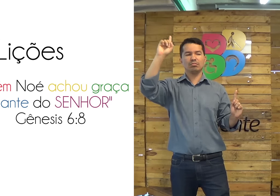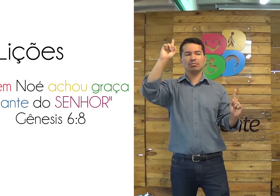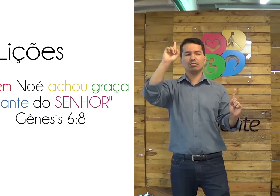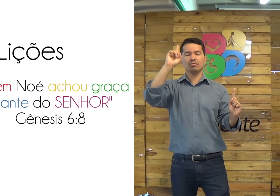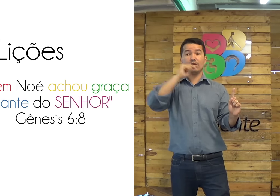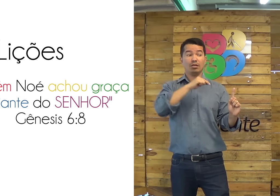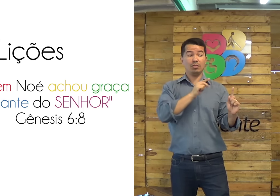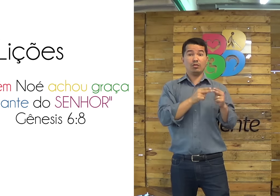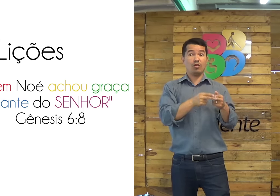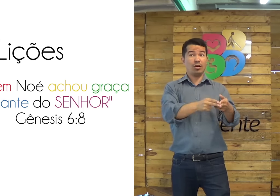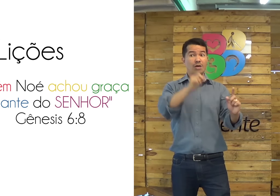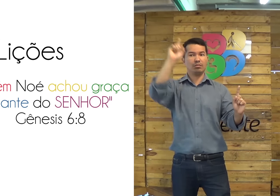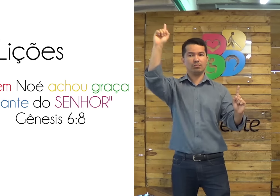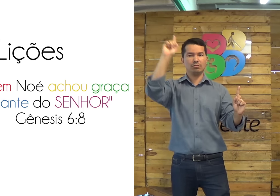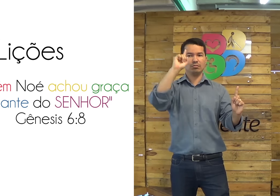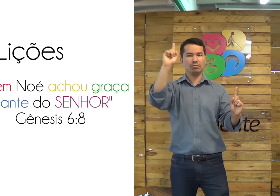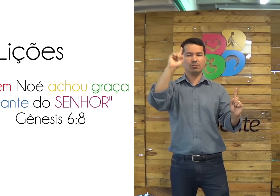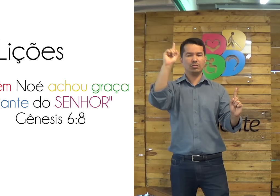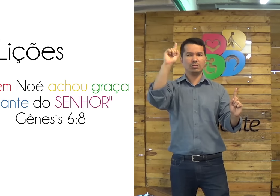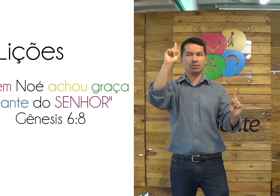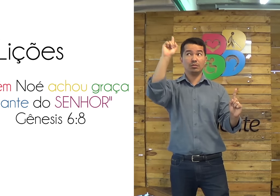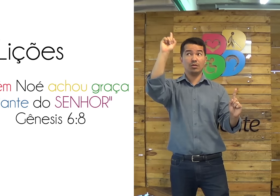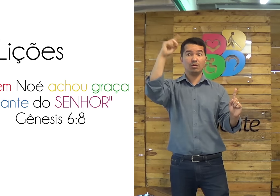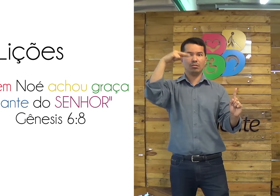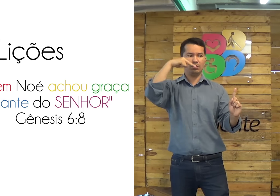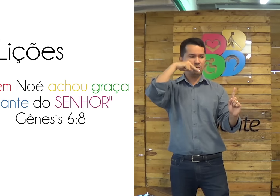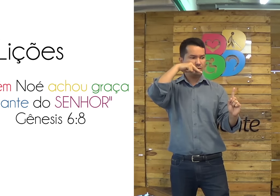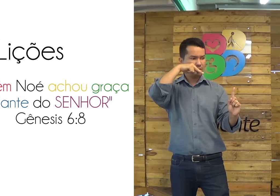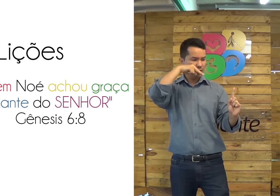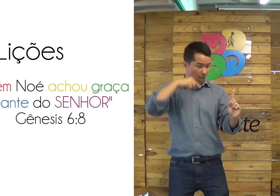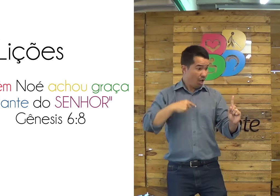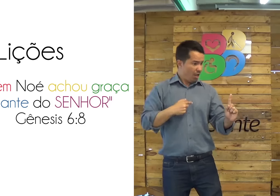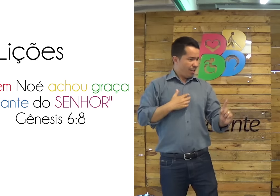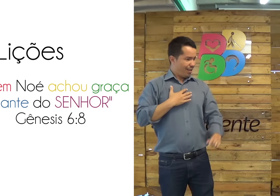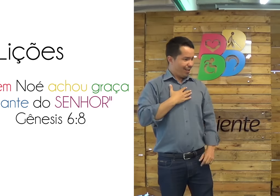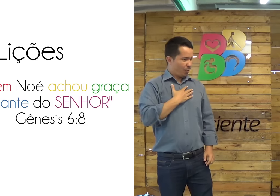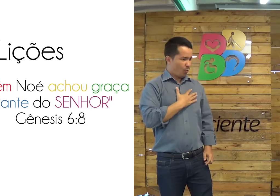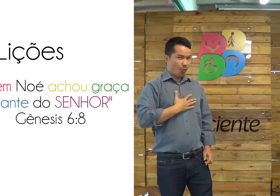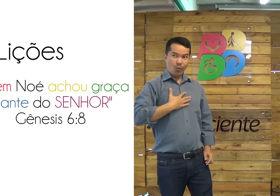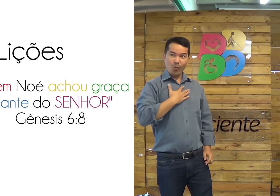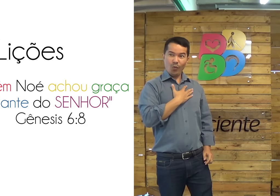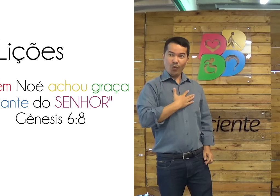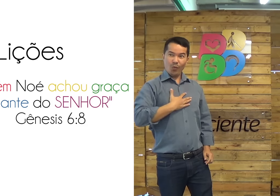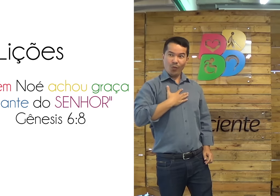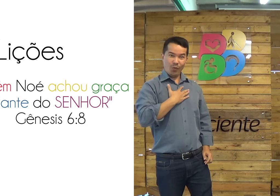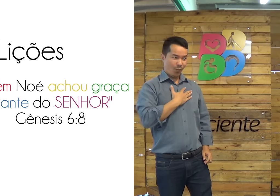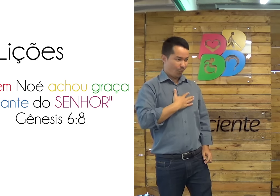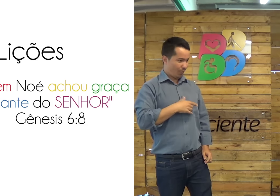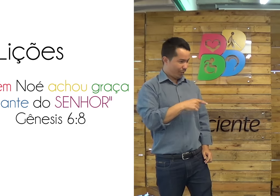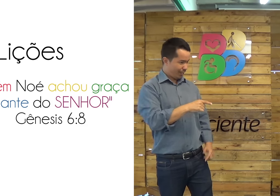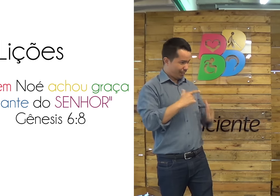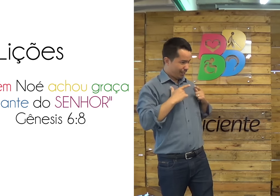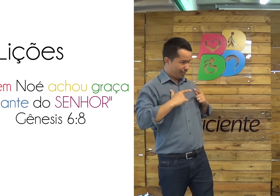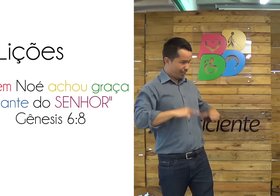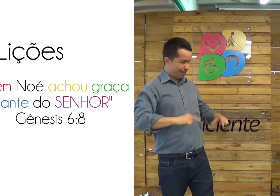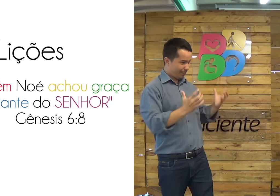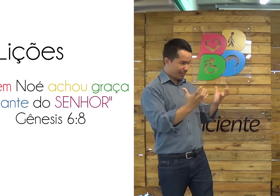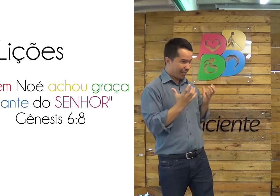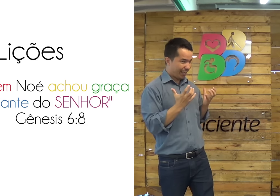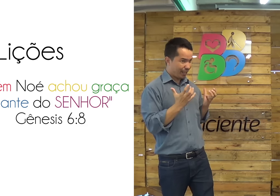Deus estava ali não é tava ali certo então Deus olhou para ele nossa eu gostei dele ele é